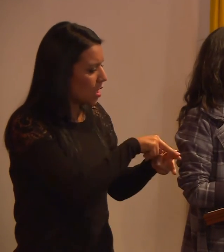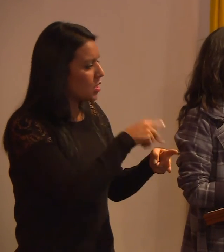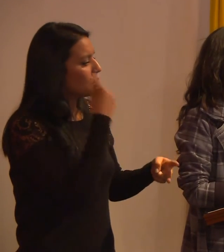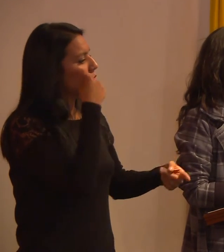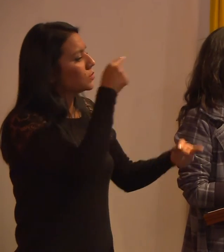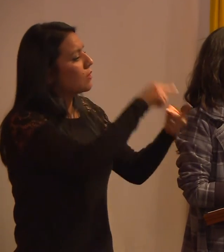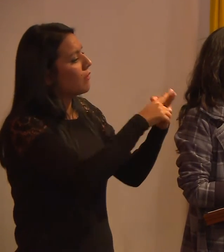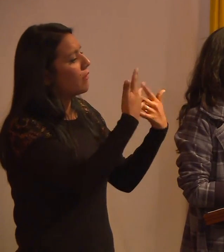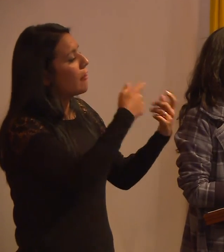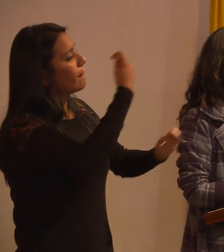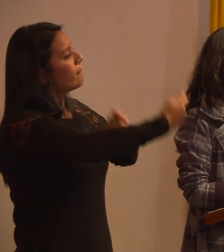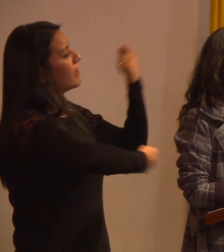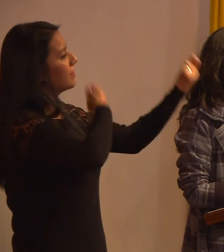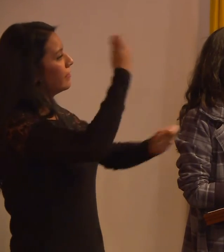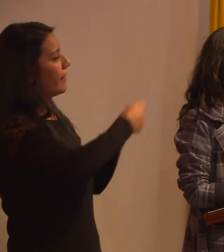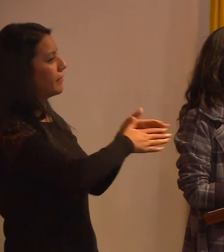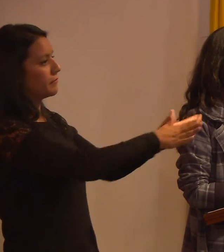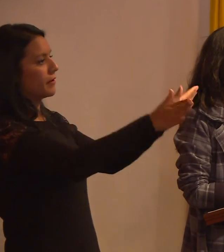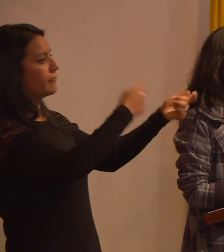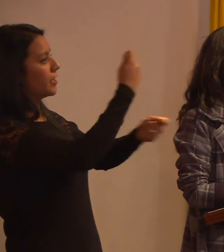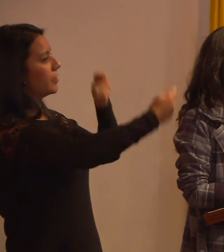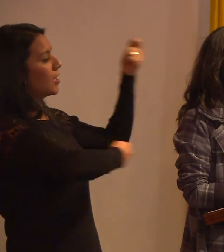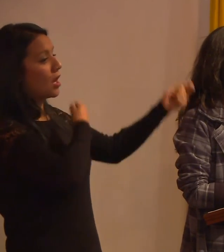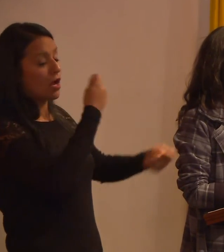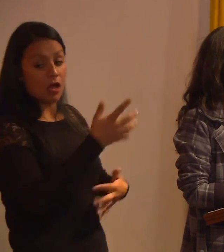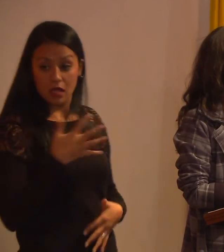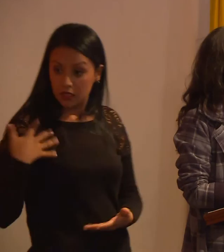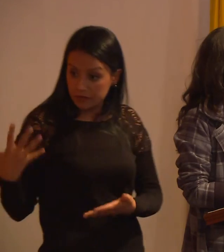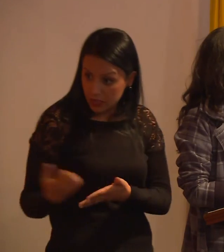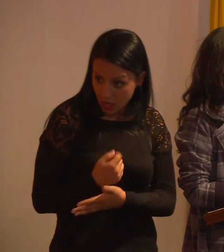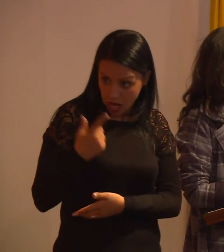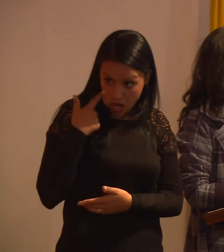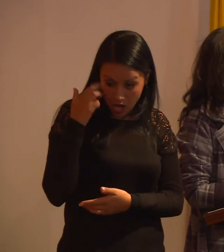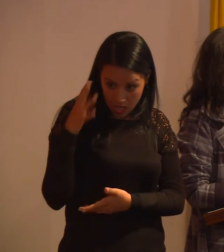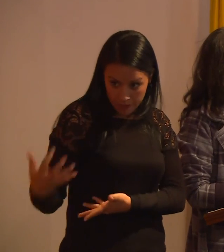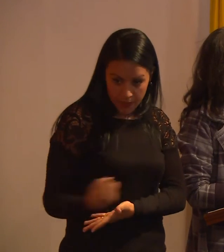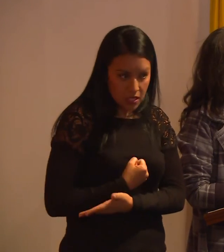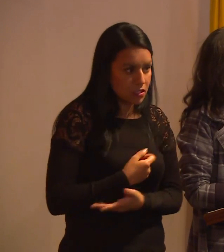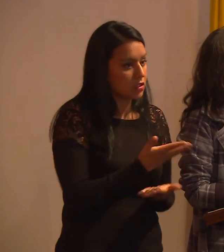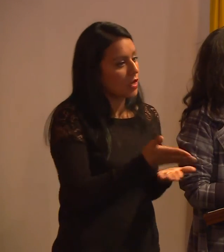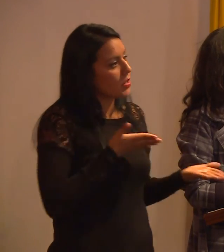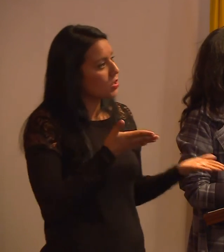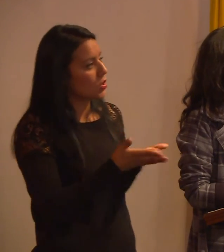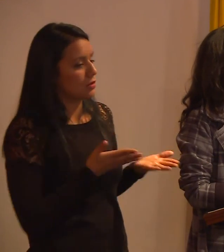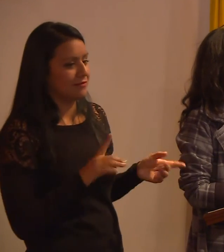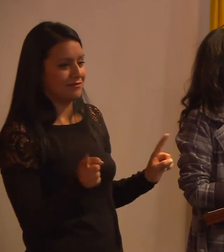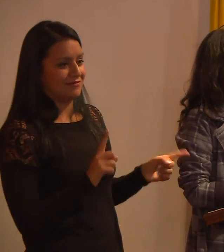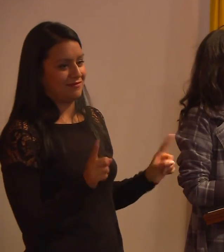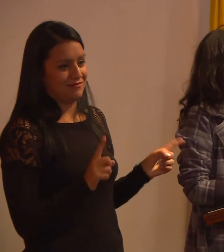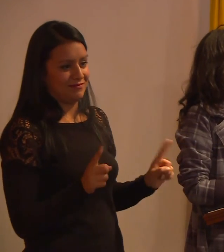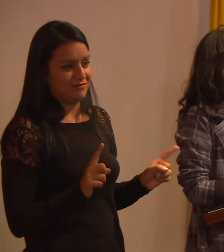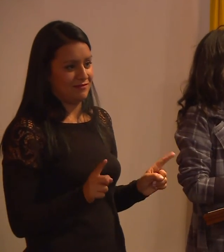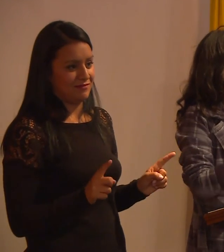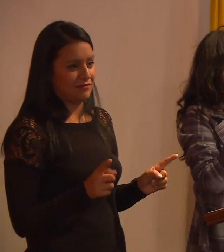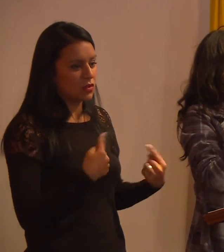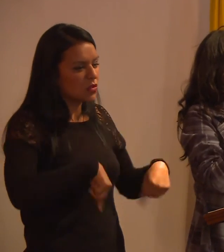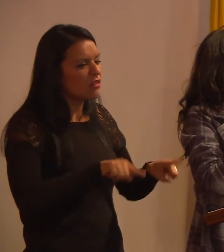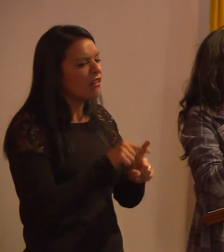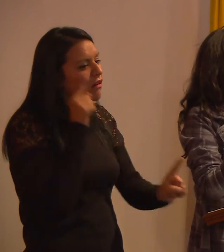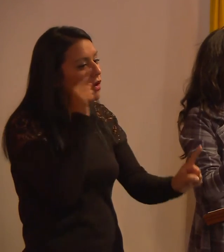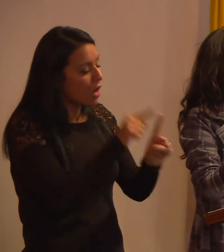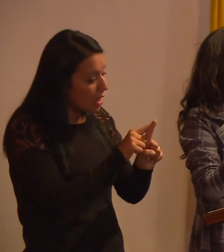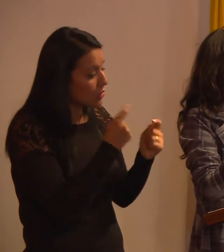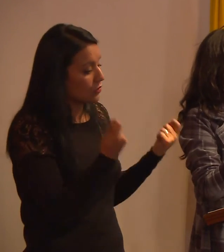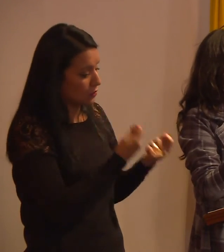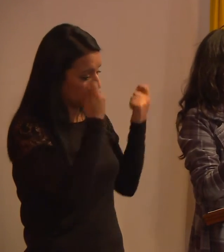con que vamos a vendernos al mejor postor, que es como suena la venta de servicios, sino que nosotros tenemos un asunto que